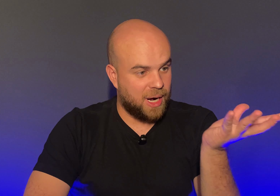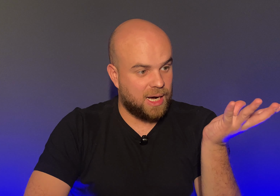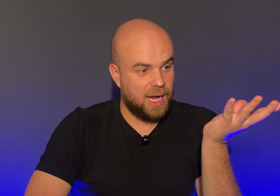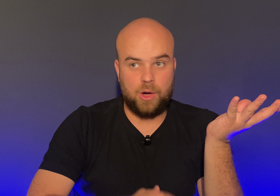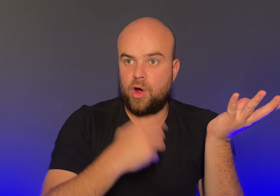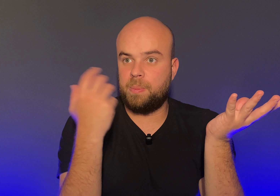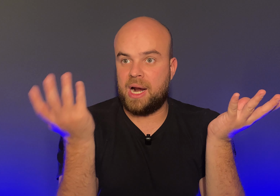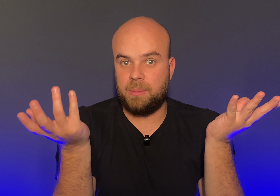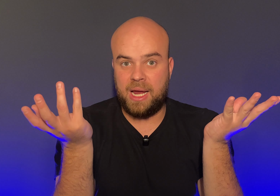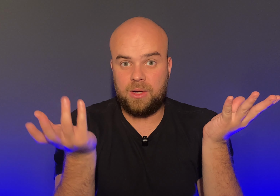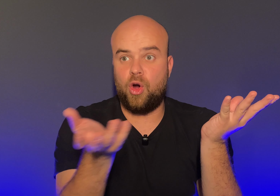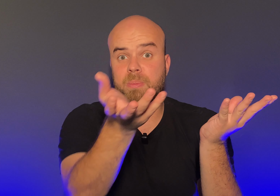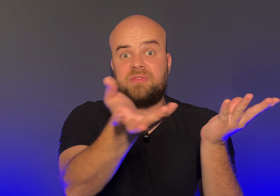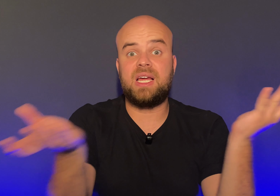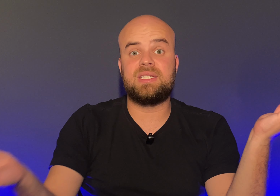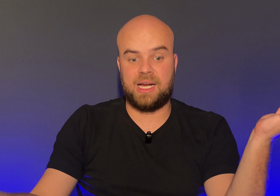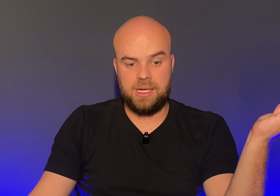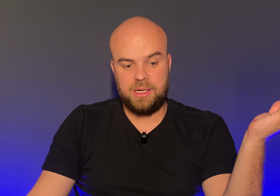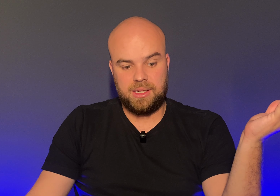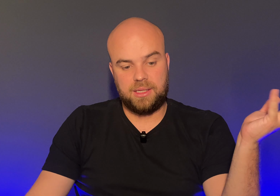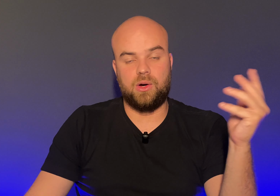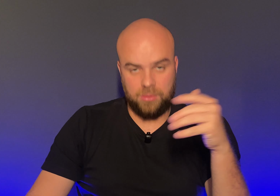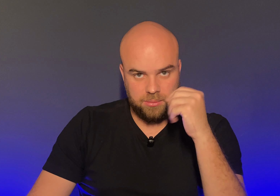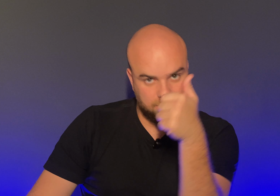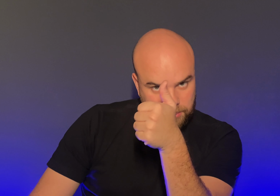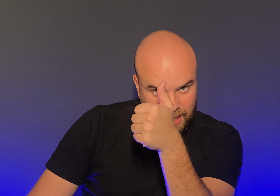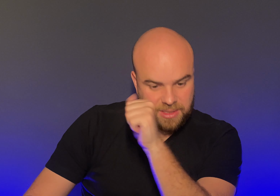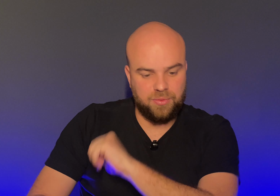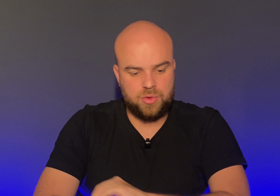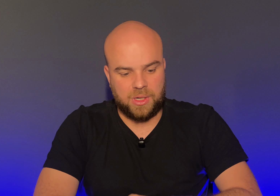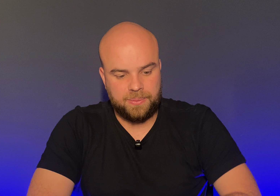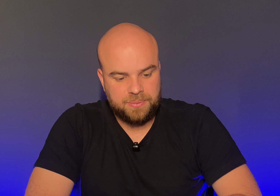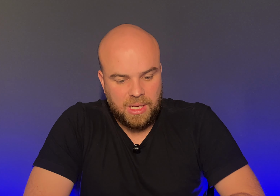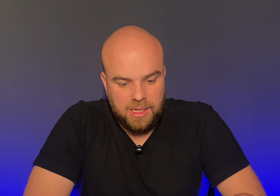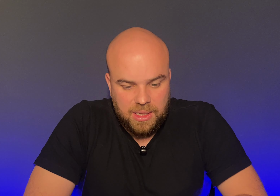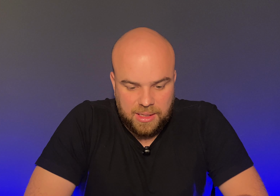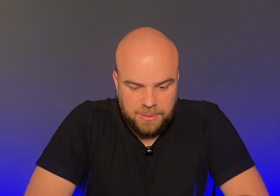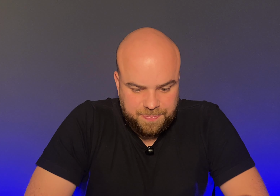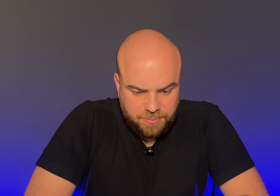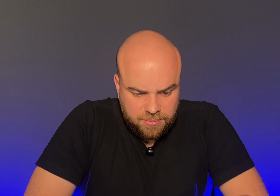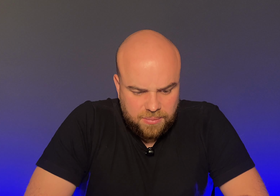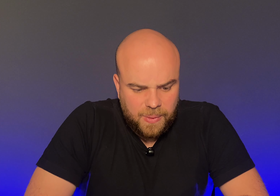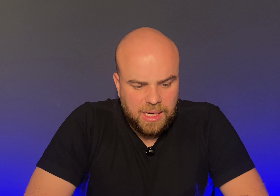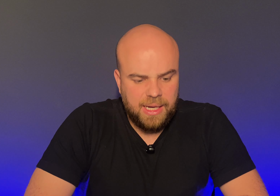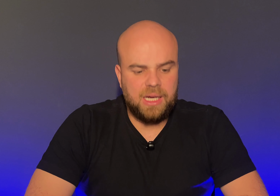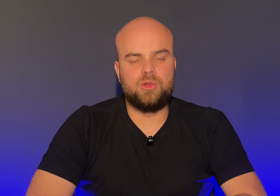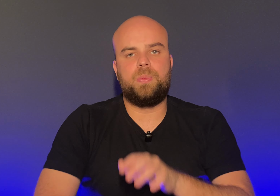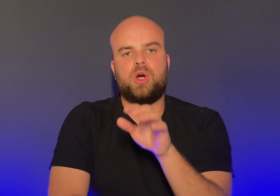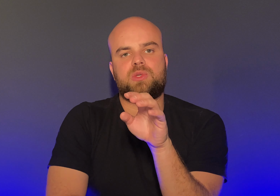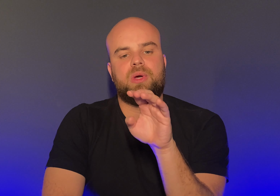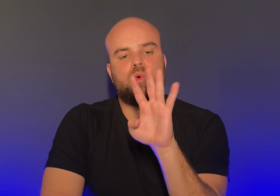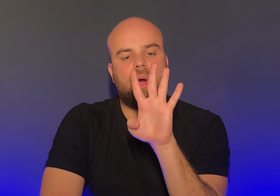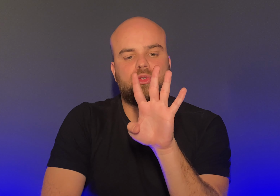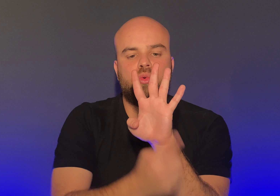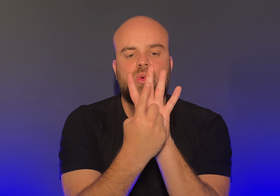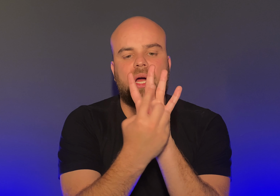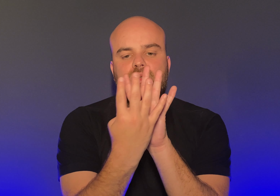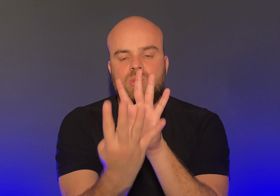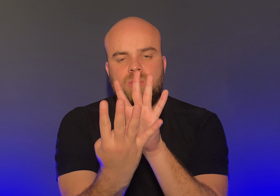para marcar ele corre para armar e corre para finalizar Então é assim que funciona né no próximo ano 4-141